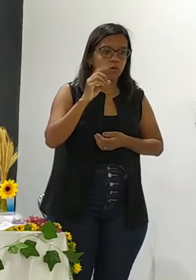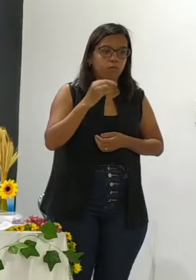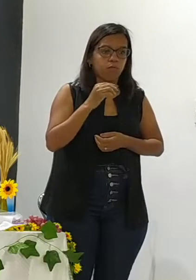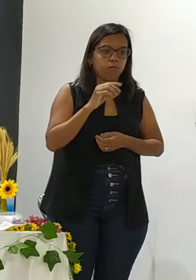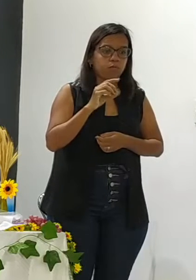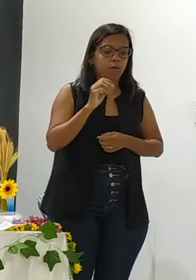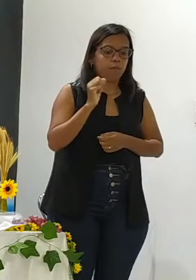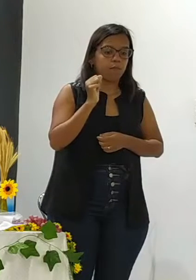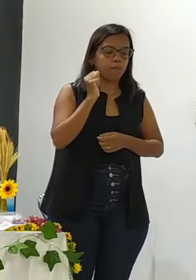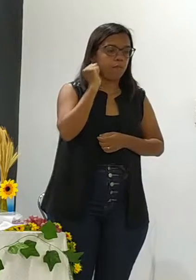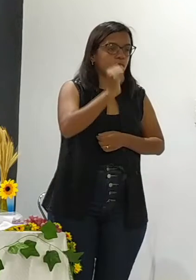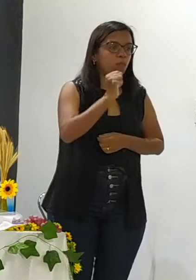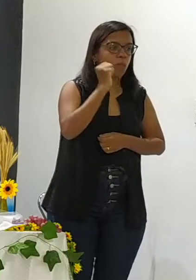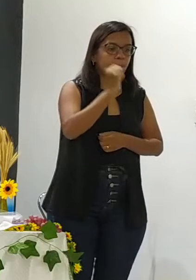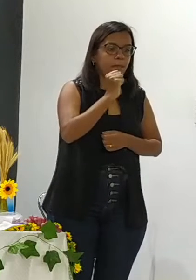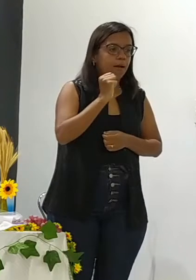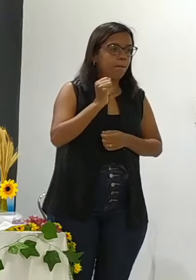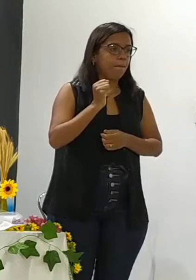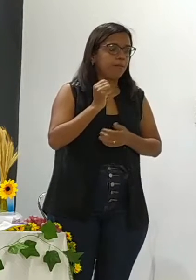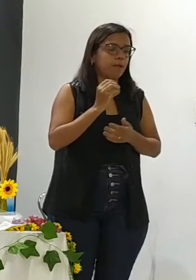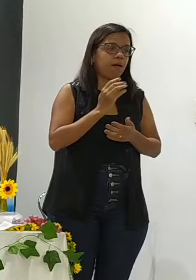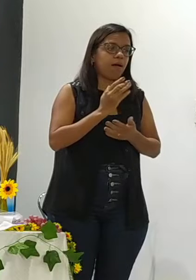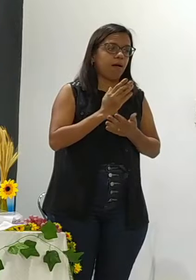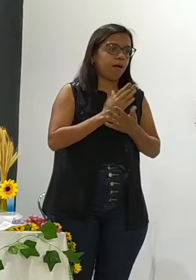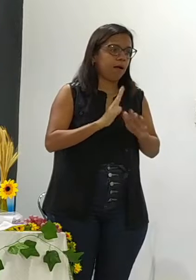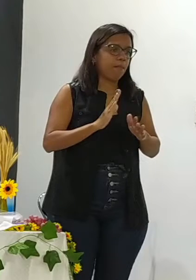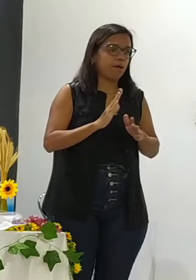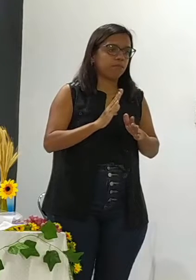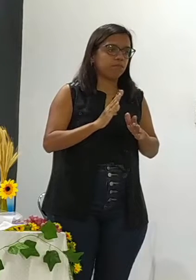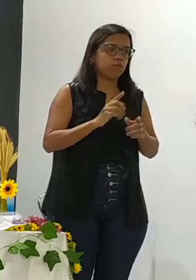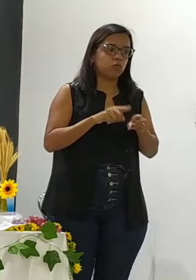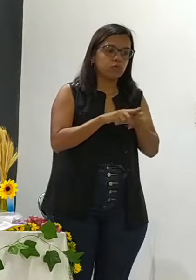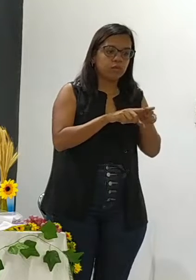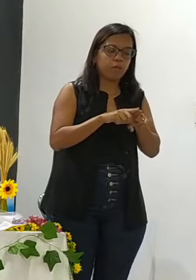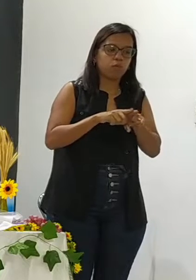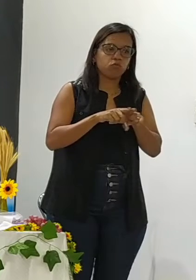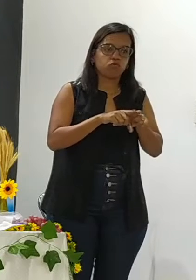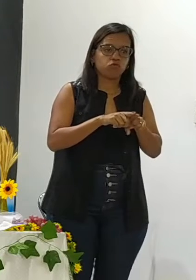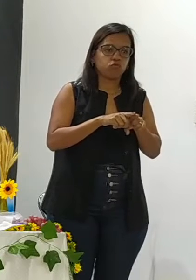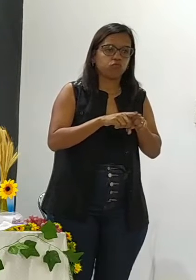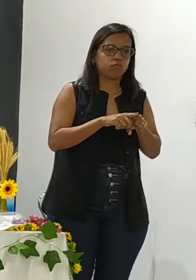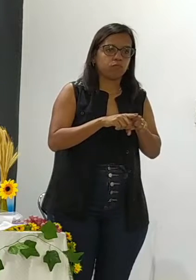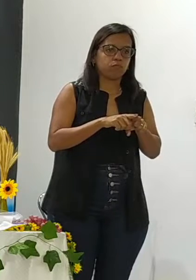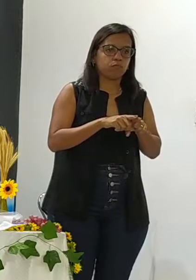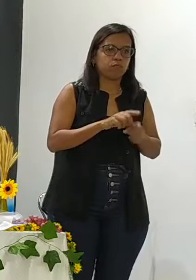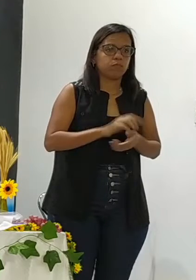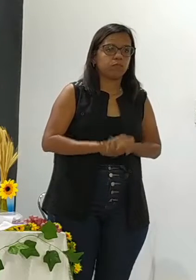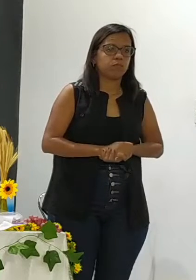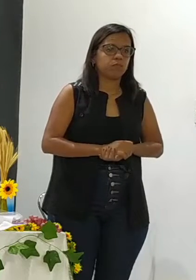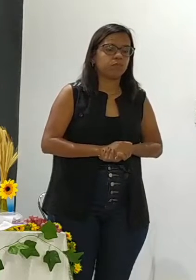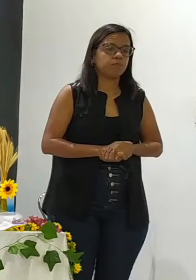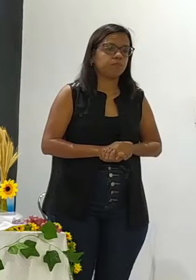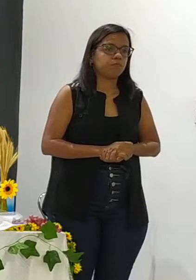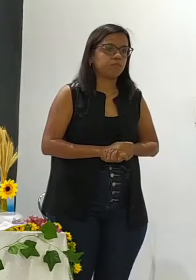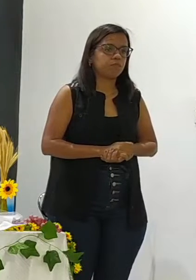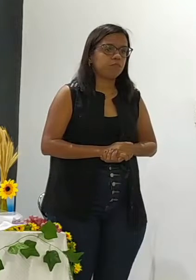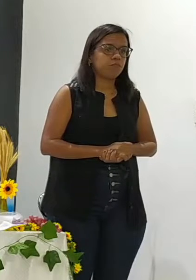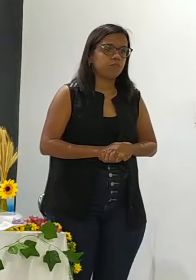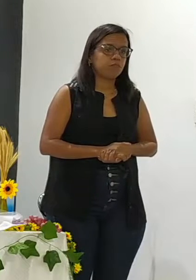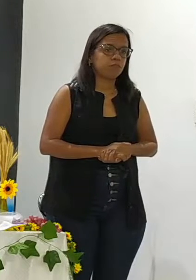povo, acabar com o povo. Deus não permitiu, não toque nos seus irmãos, olha, não toque nos seus irmãos.